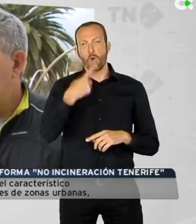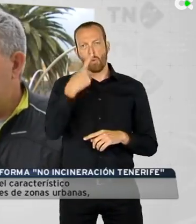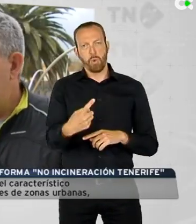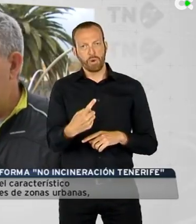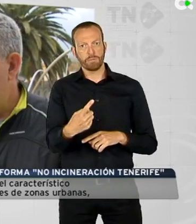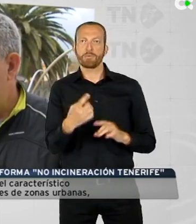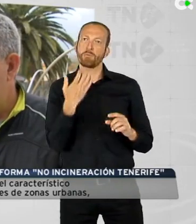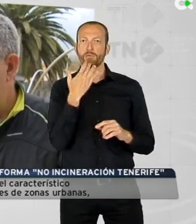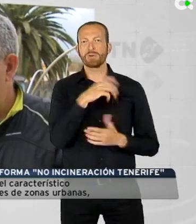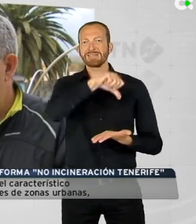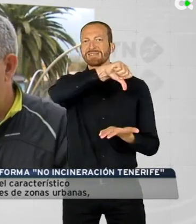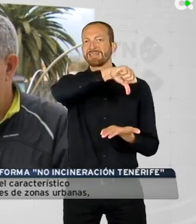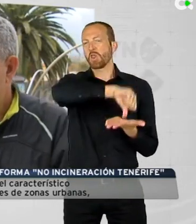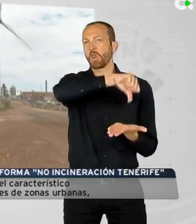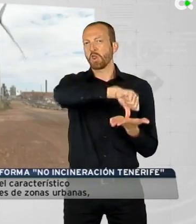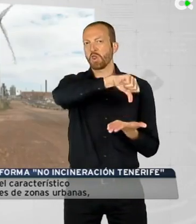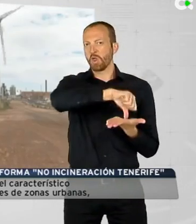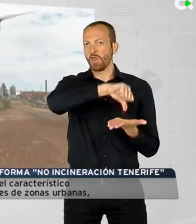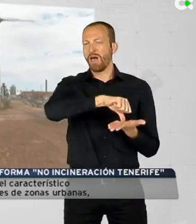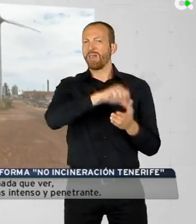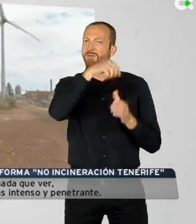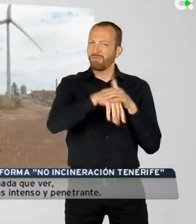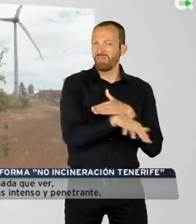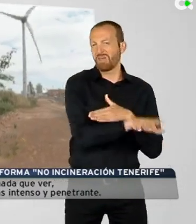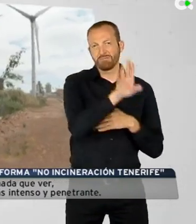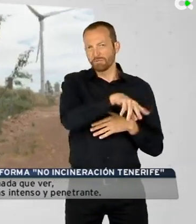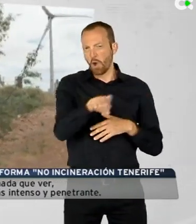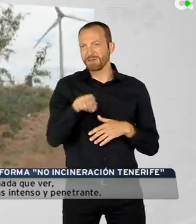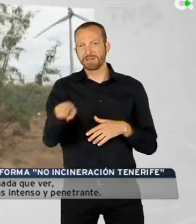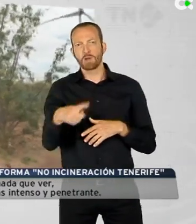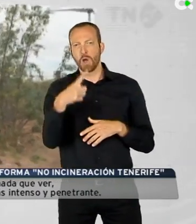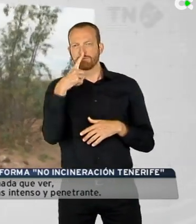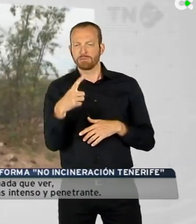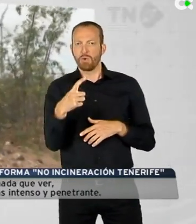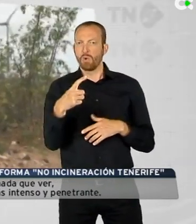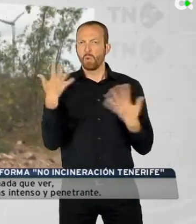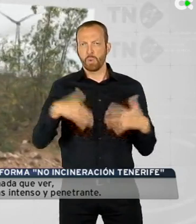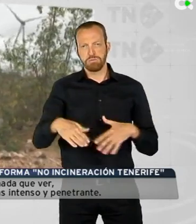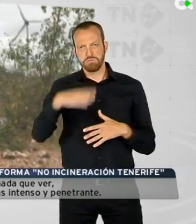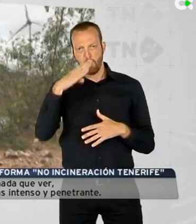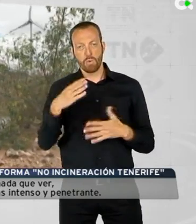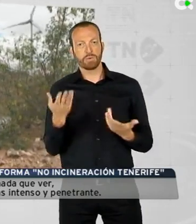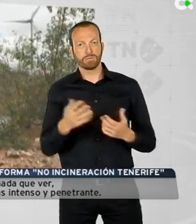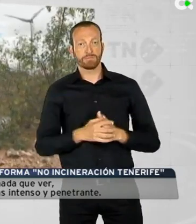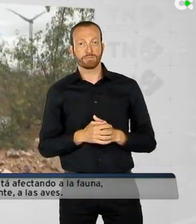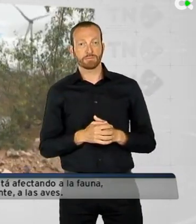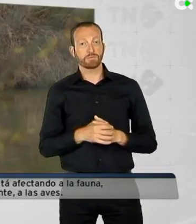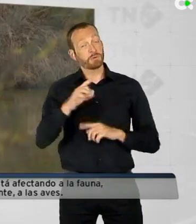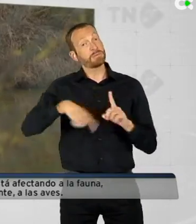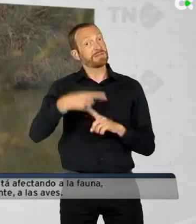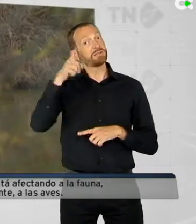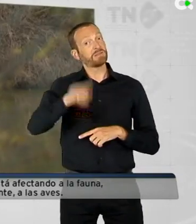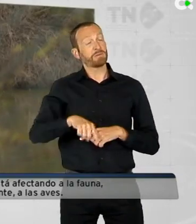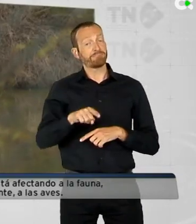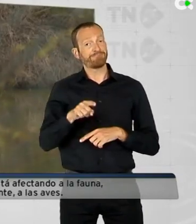es el característico de aguas residuales de zona urbana, no tiene nada que ver, es un olor mucho más intenso, mucho más penetrante. Y que sobre todo afecta